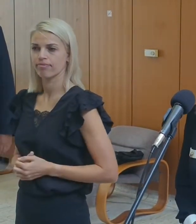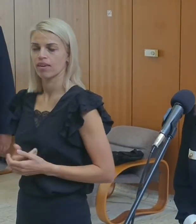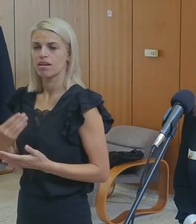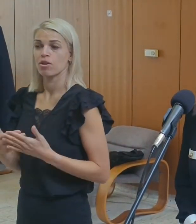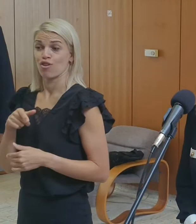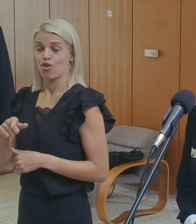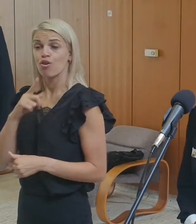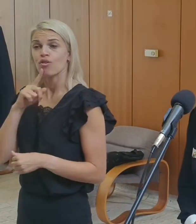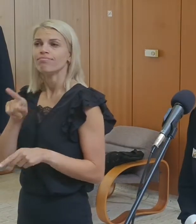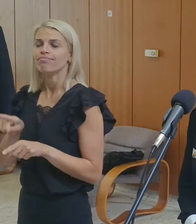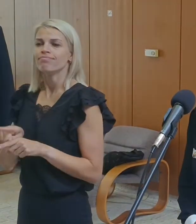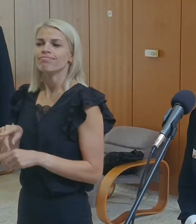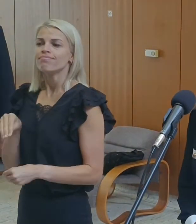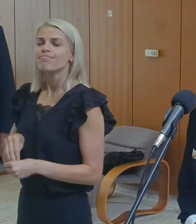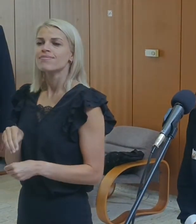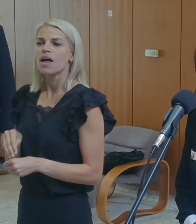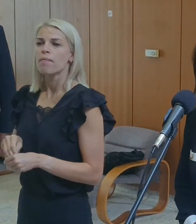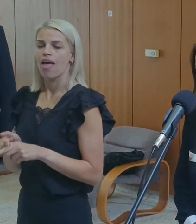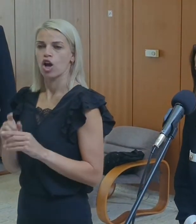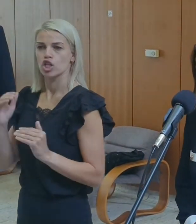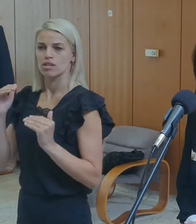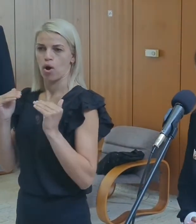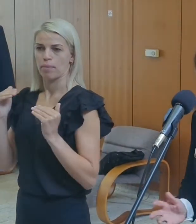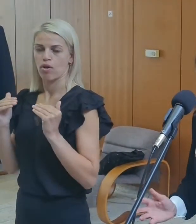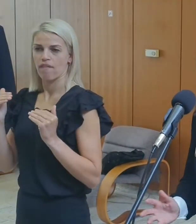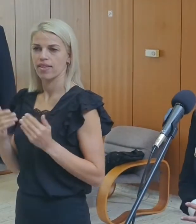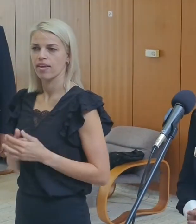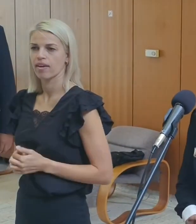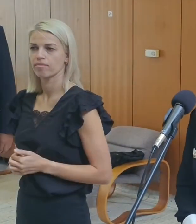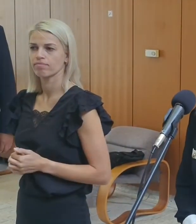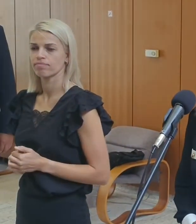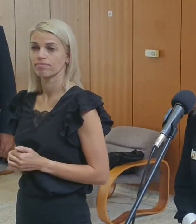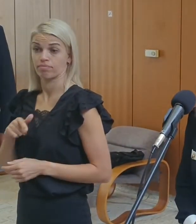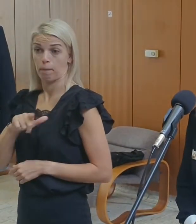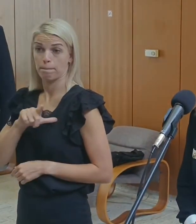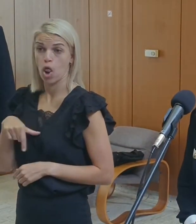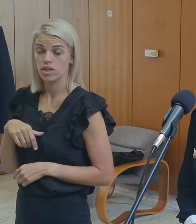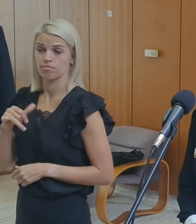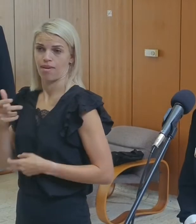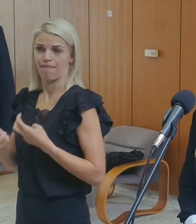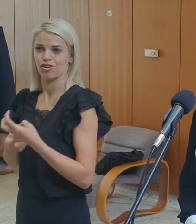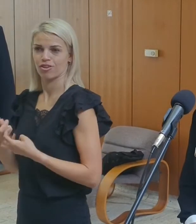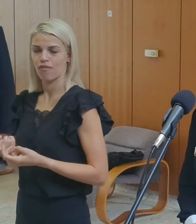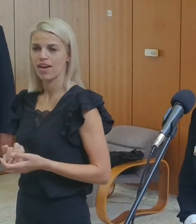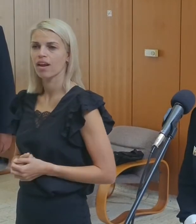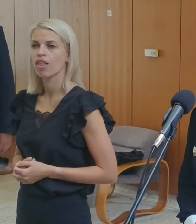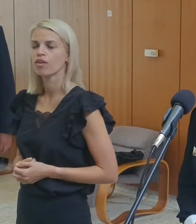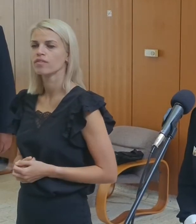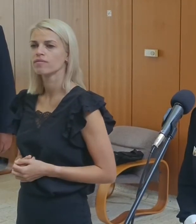pretože to znamená vlastne vôbec pochybňovanie aj samotnej polície, aj vyšetrovateľov.